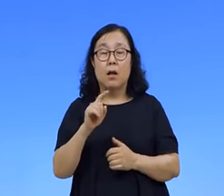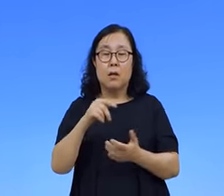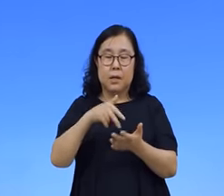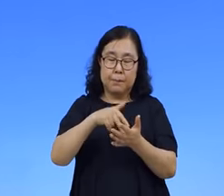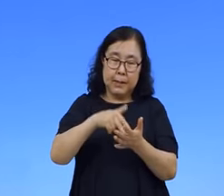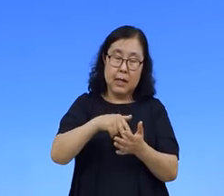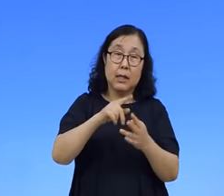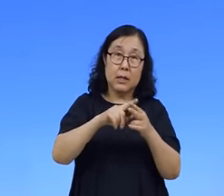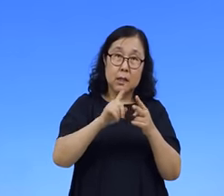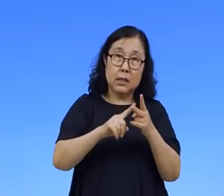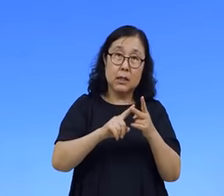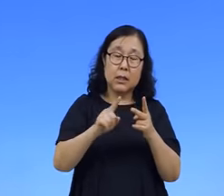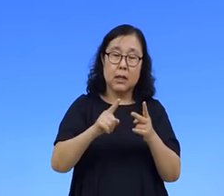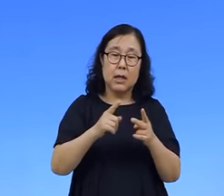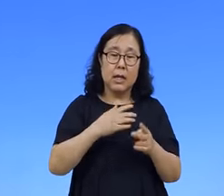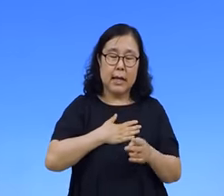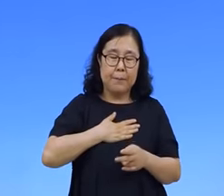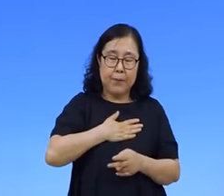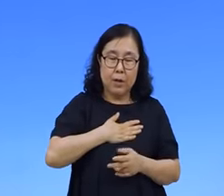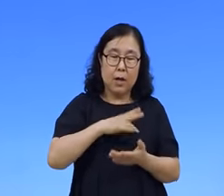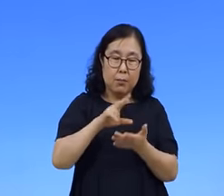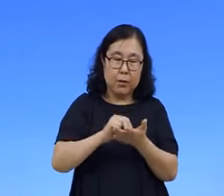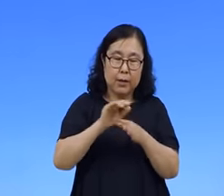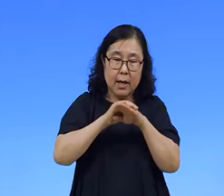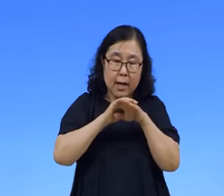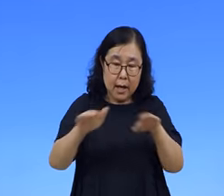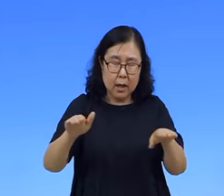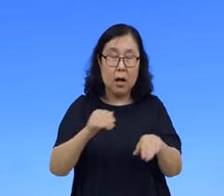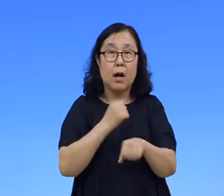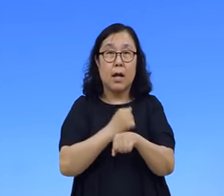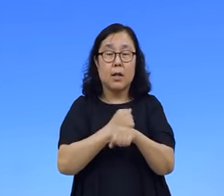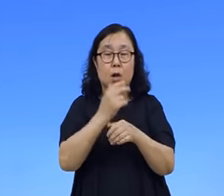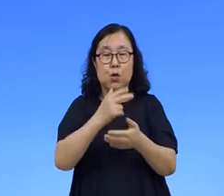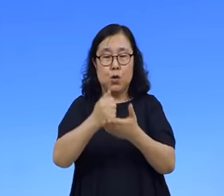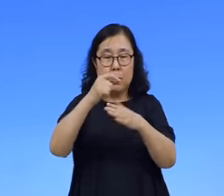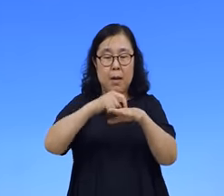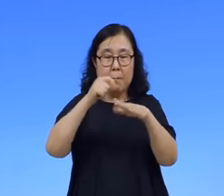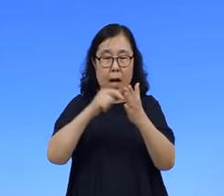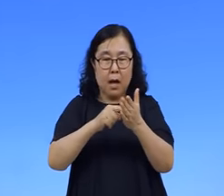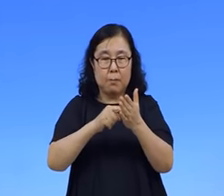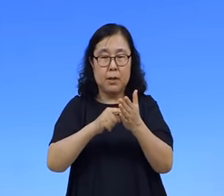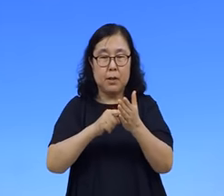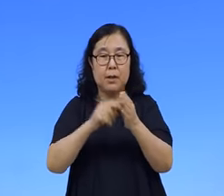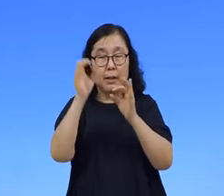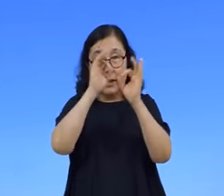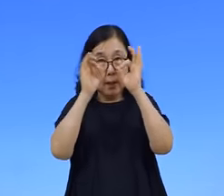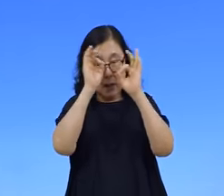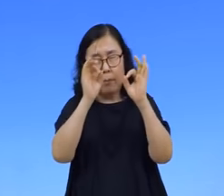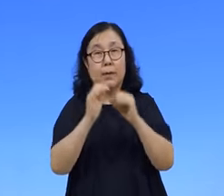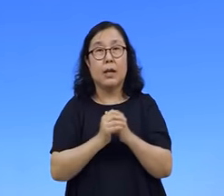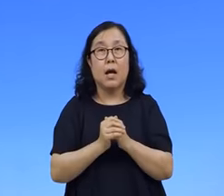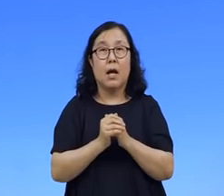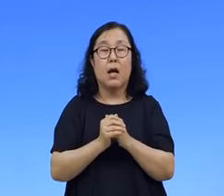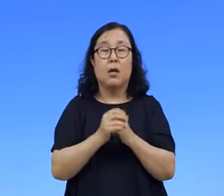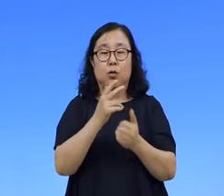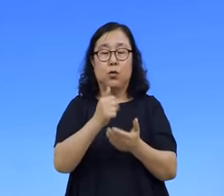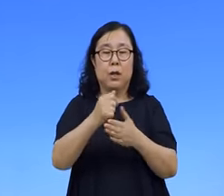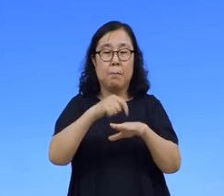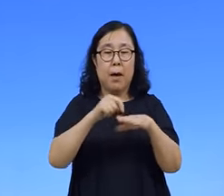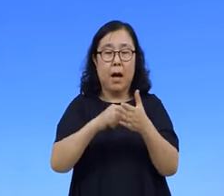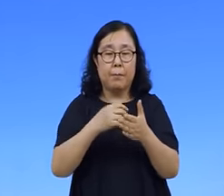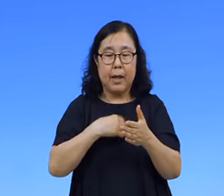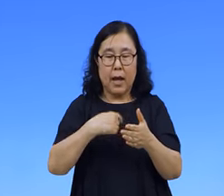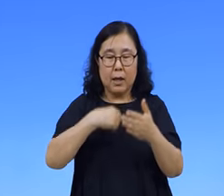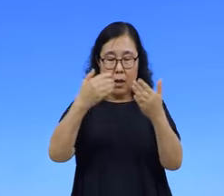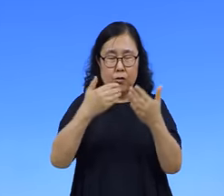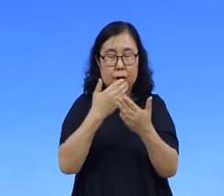어떤 상황이든 형편이든 이 감정의 문제를 해결하는 건 주님의 마음을 구하는 것밖에 없습니다. 주님 마음 내게